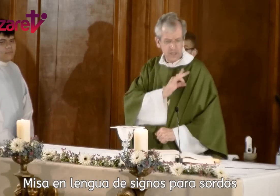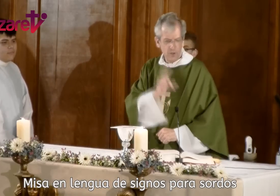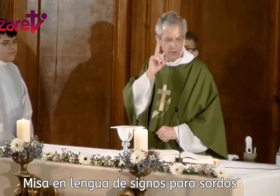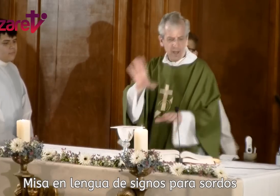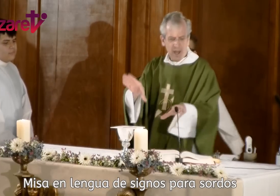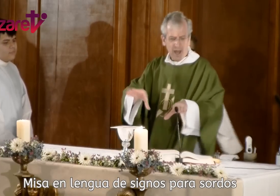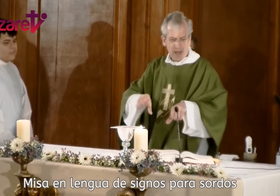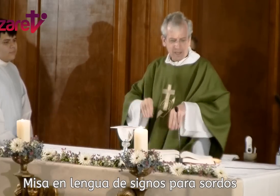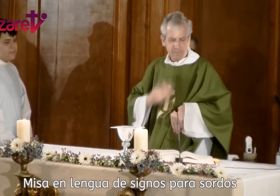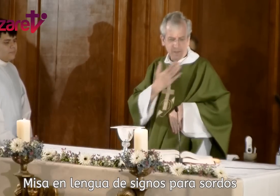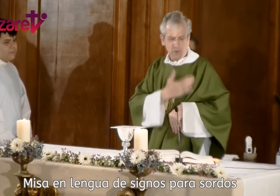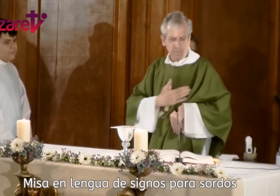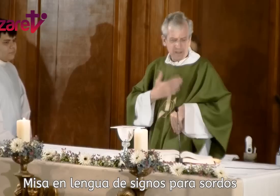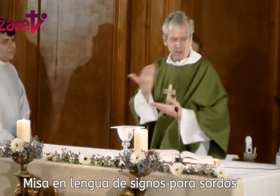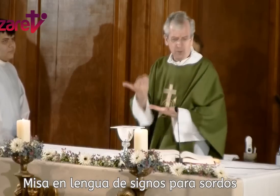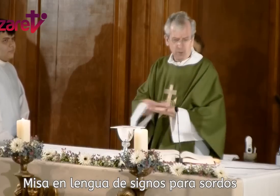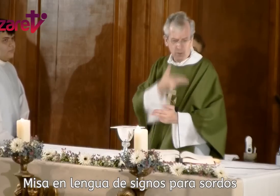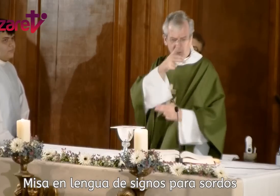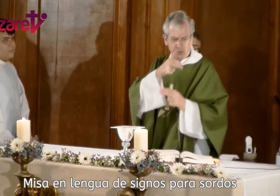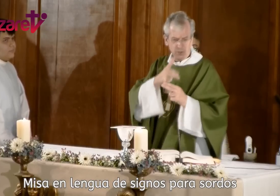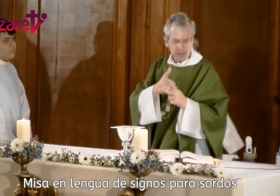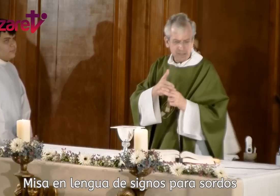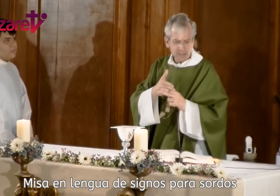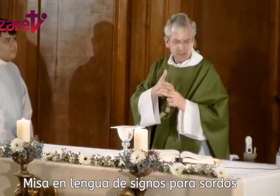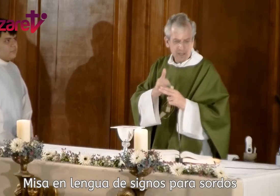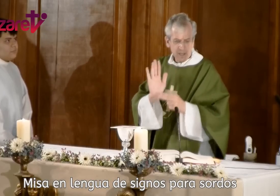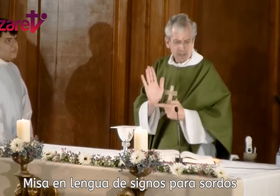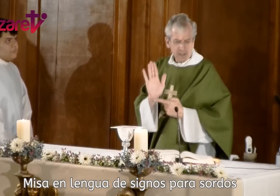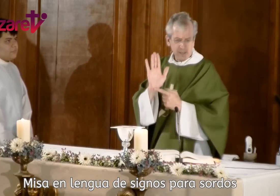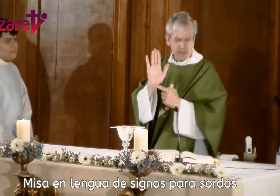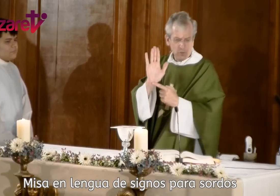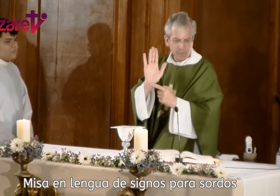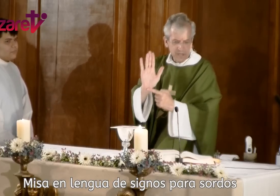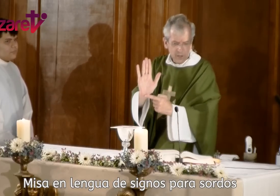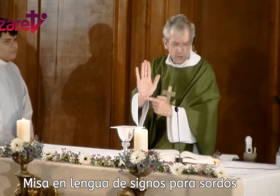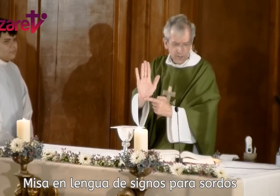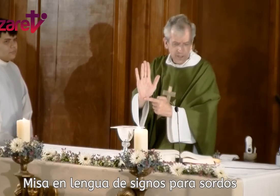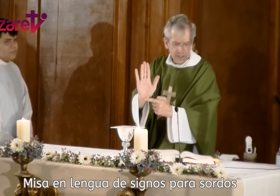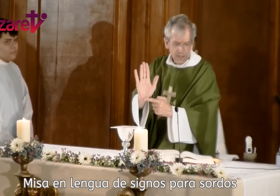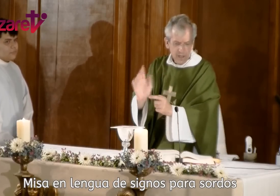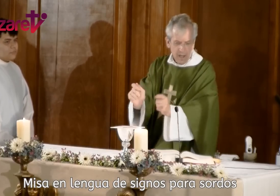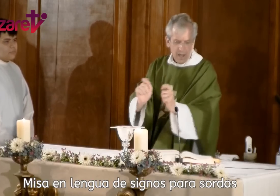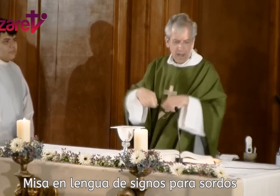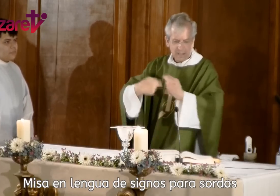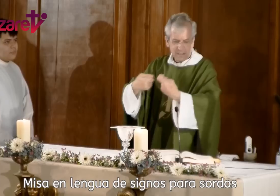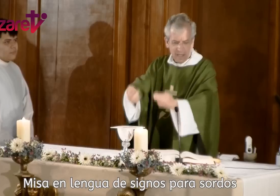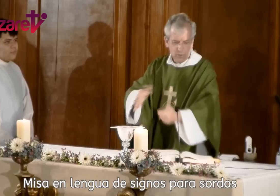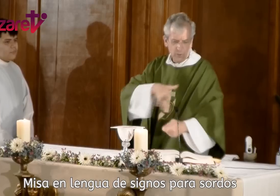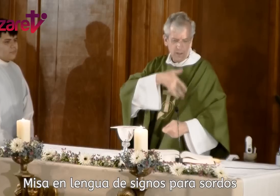Señor, acepta complacido los dones que en tu misericordia has dado